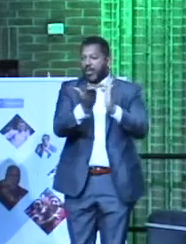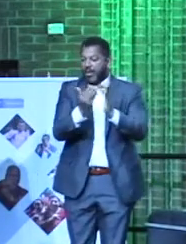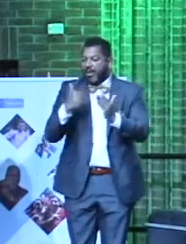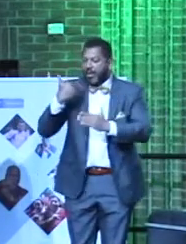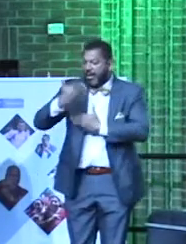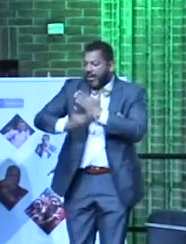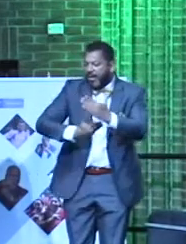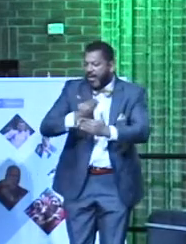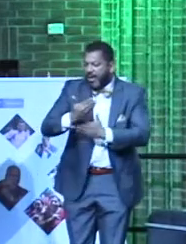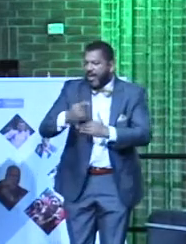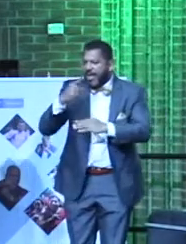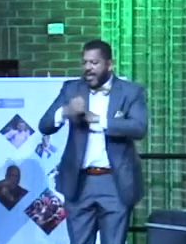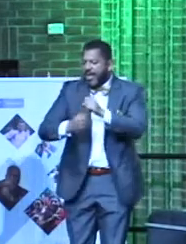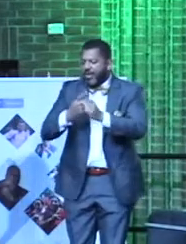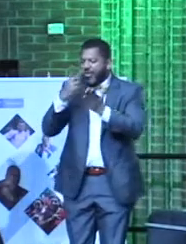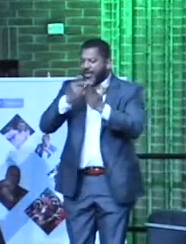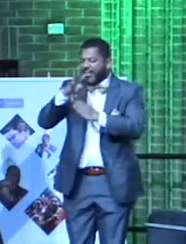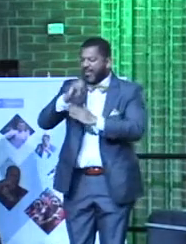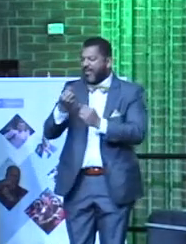pasó durante este año.